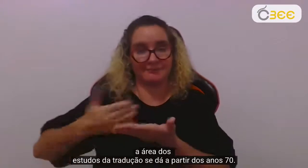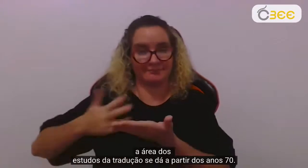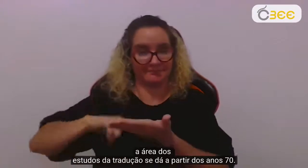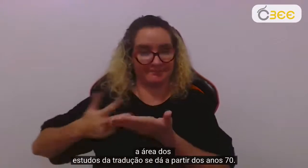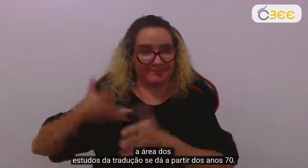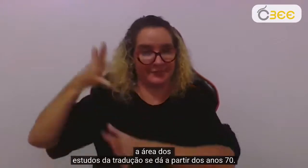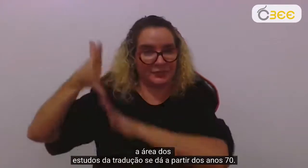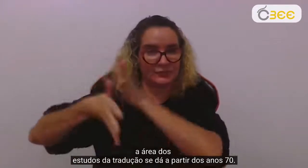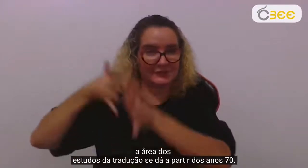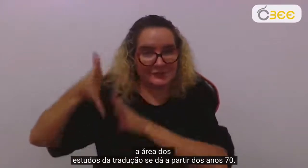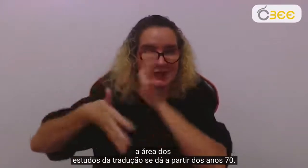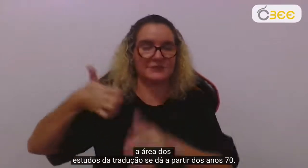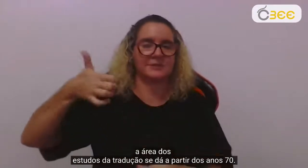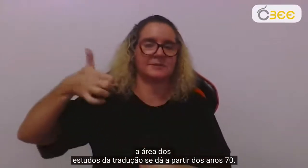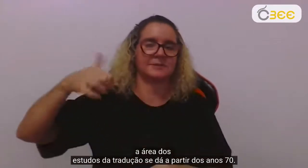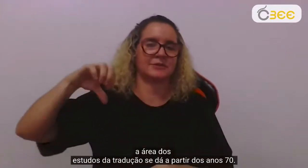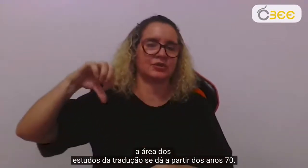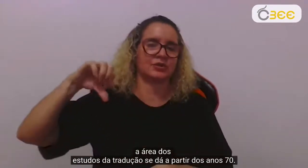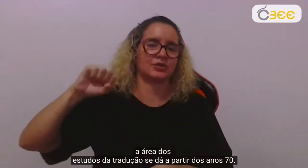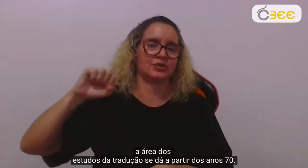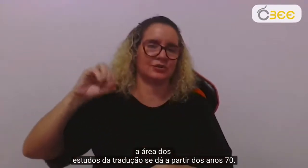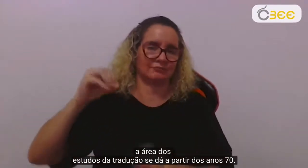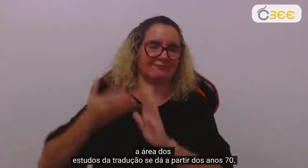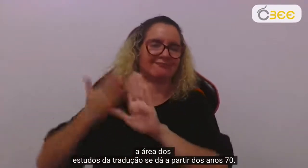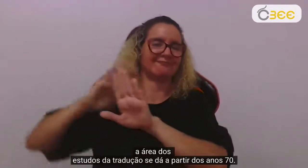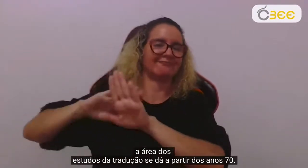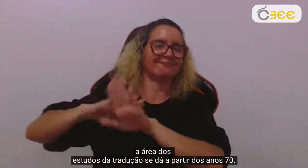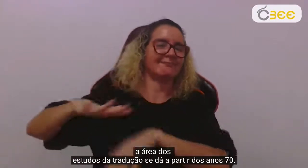anos 70